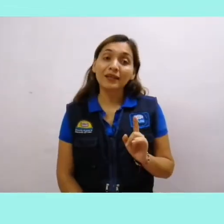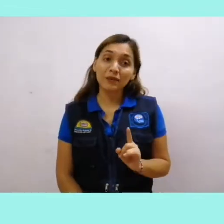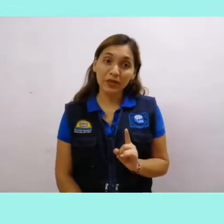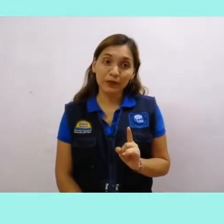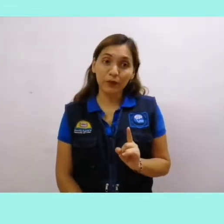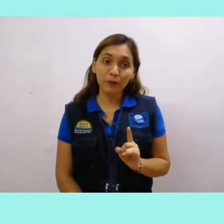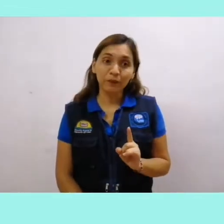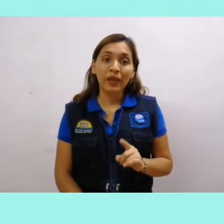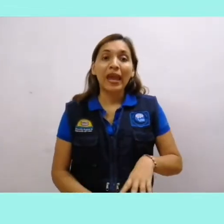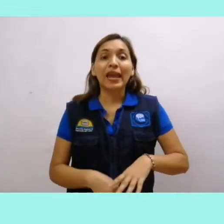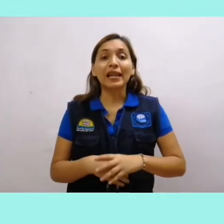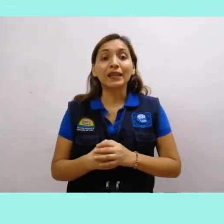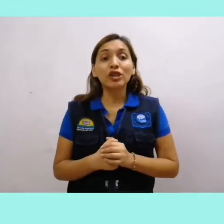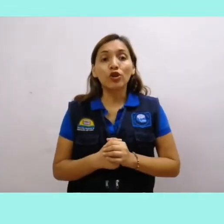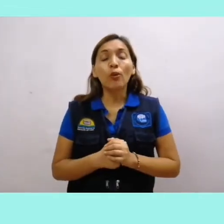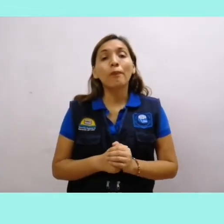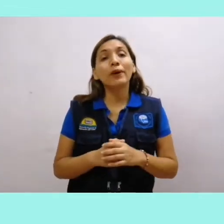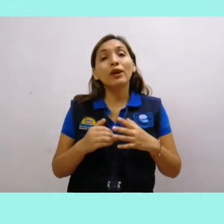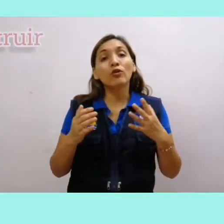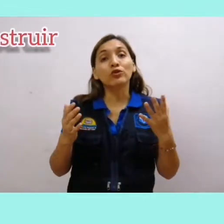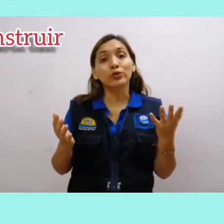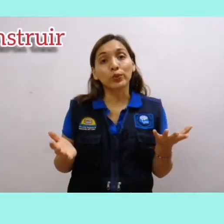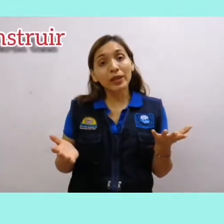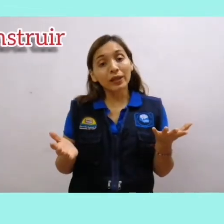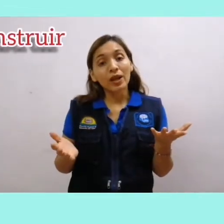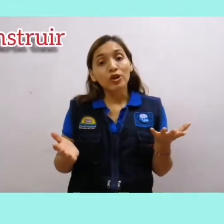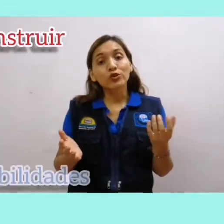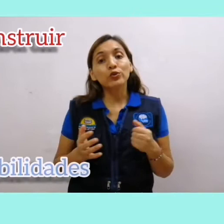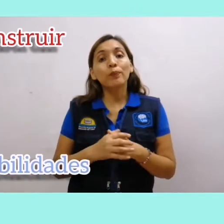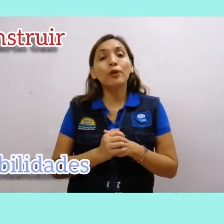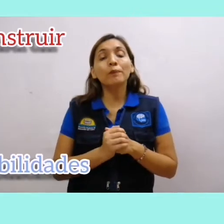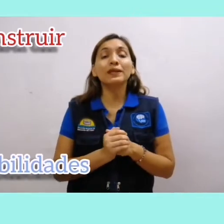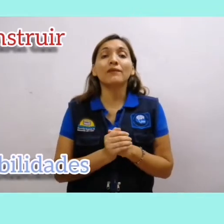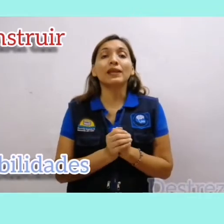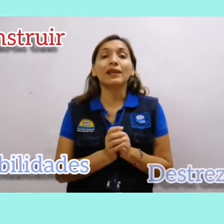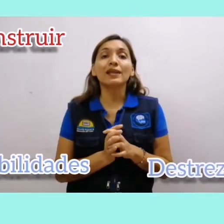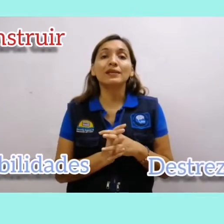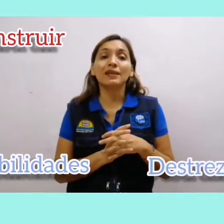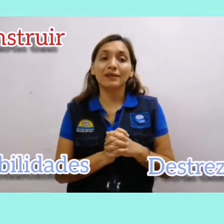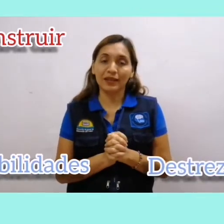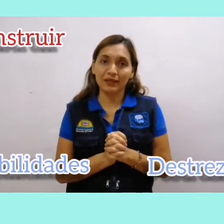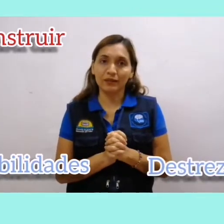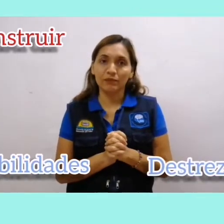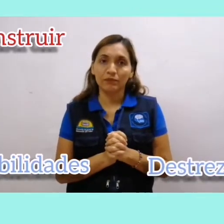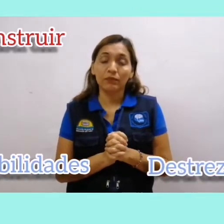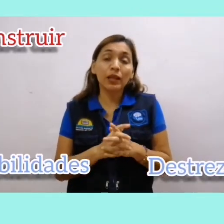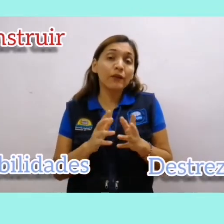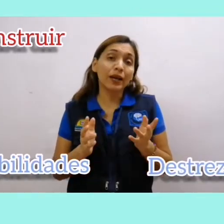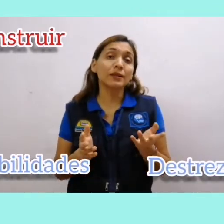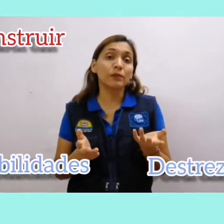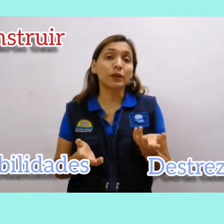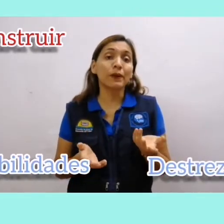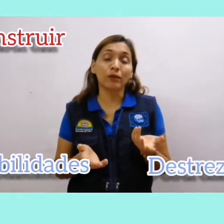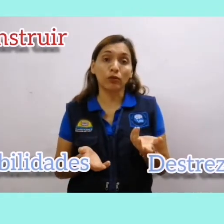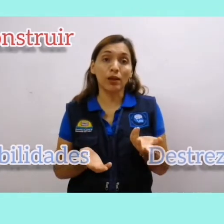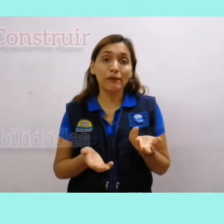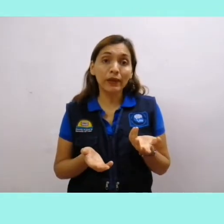Asimismo El niño Puede construir Sus propias habilidades Y destrezas Que le van a servir Para toda la vida